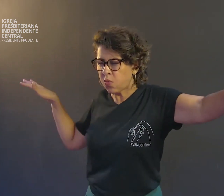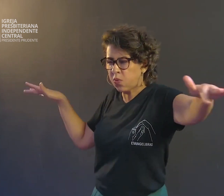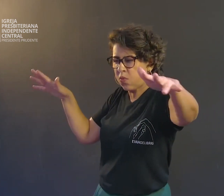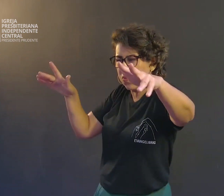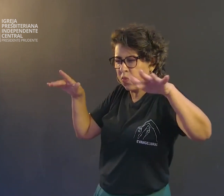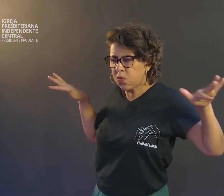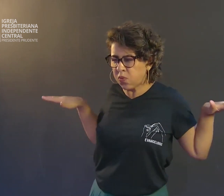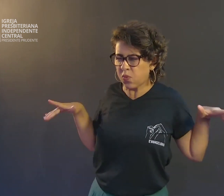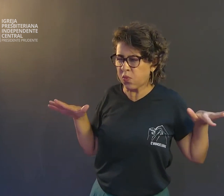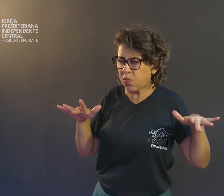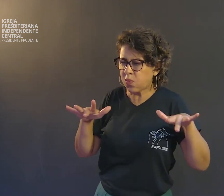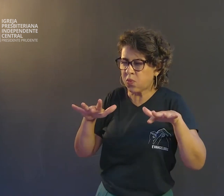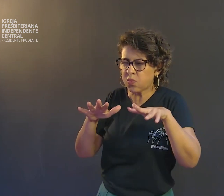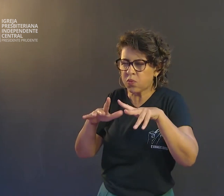à outra extremidade dos céus.